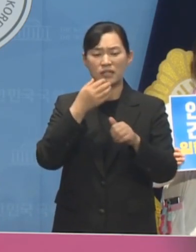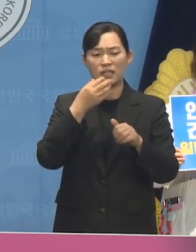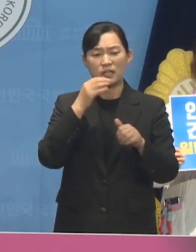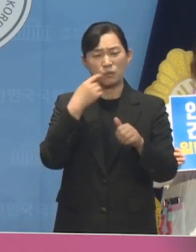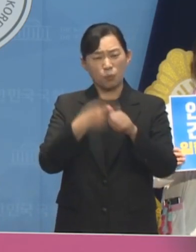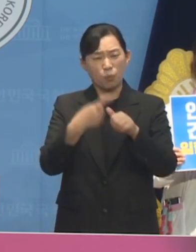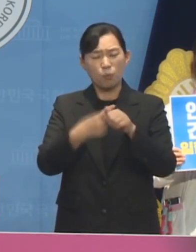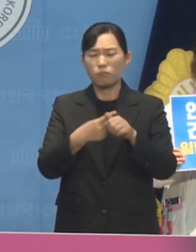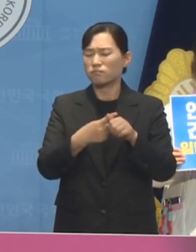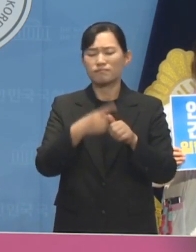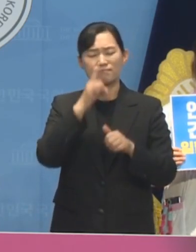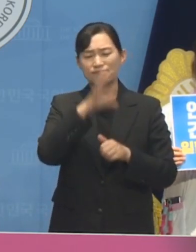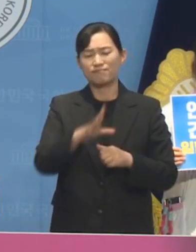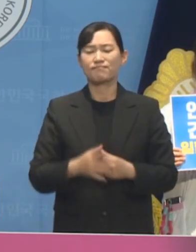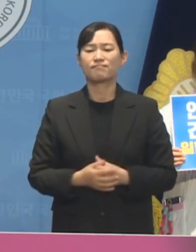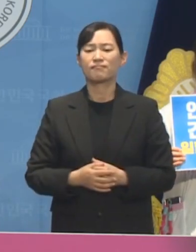됩니다.